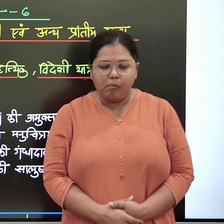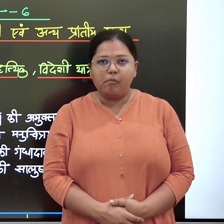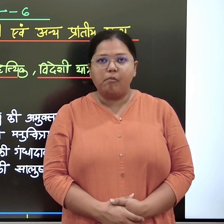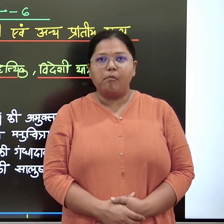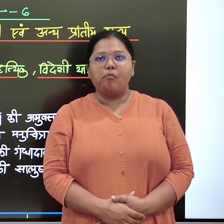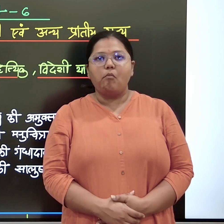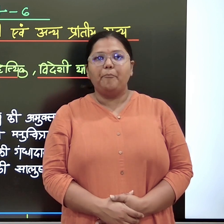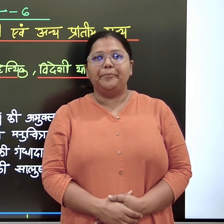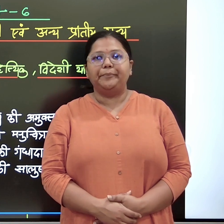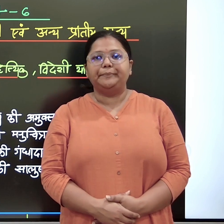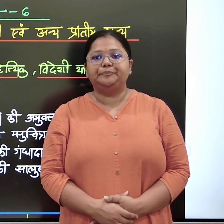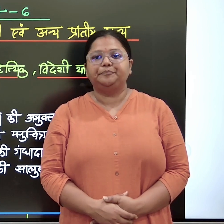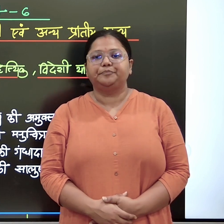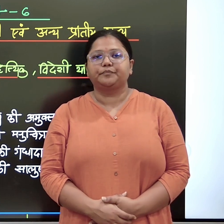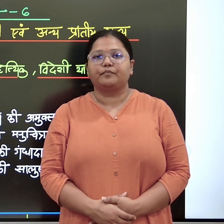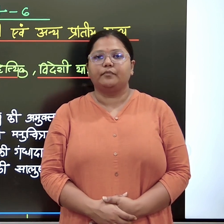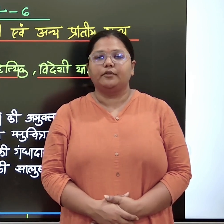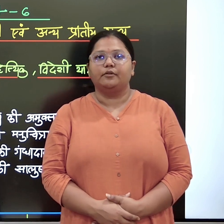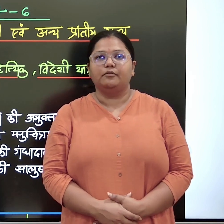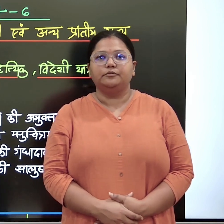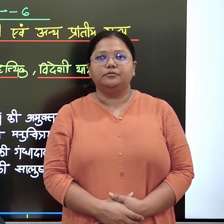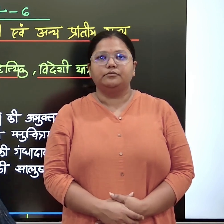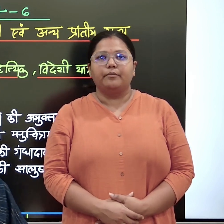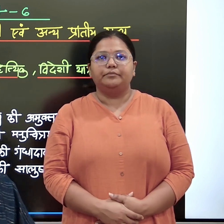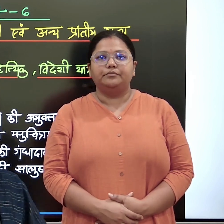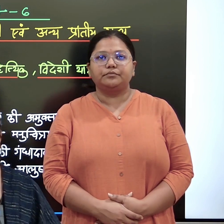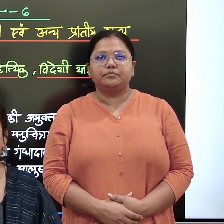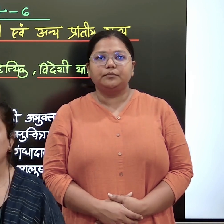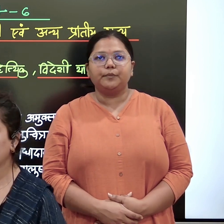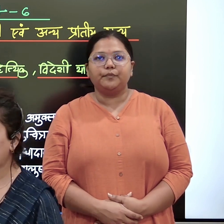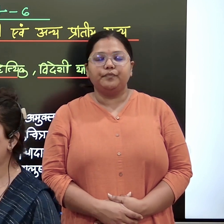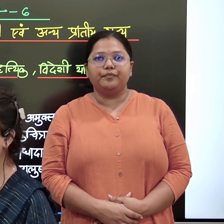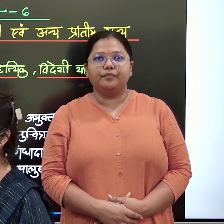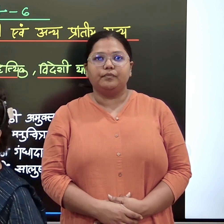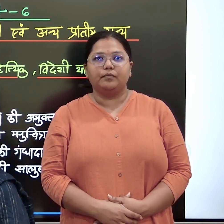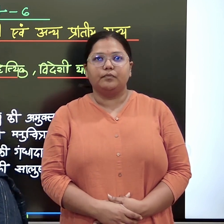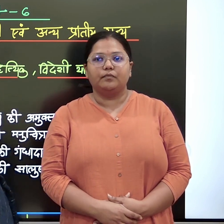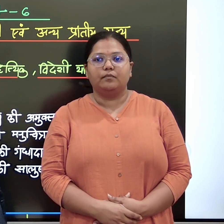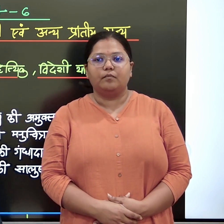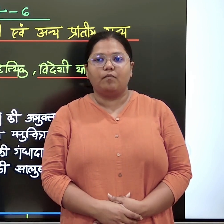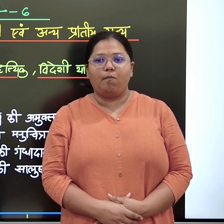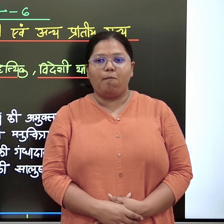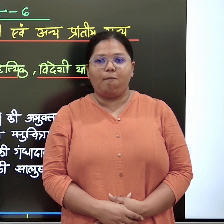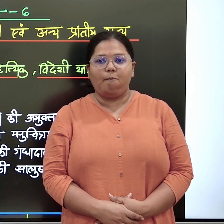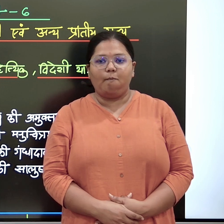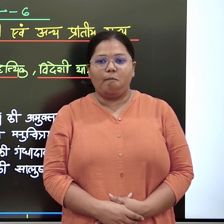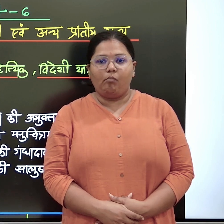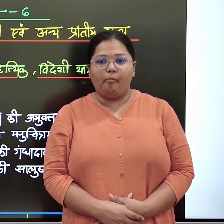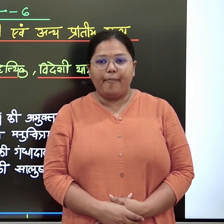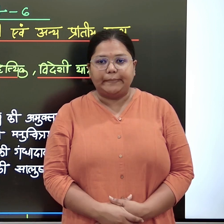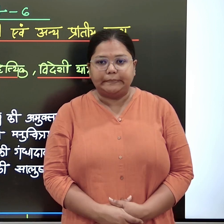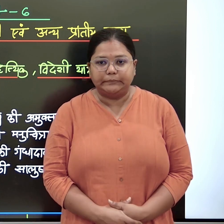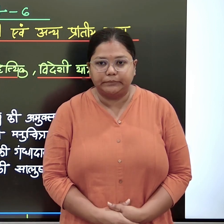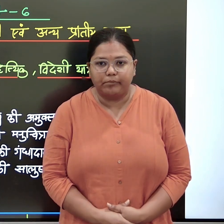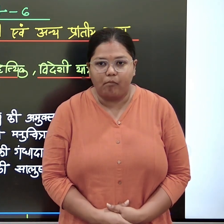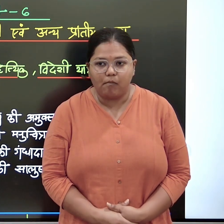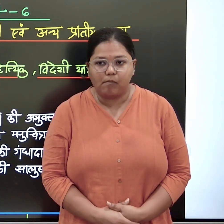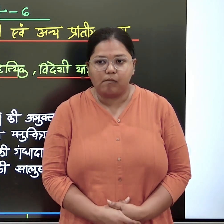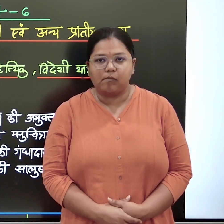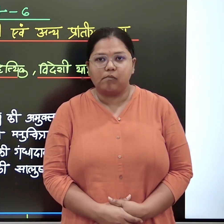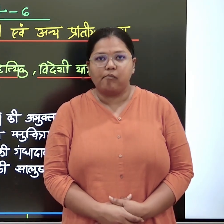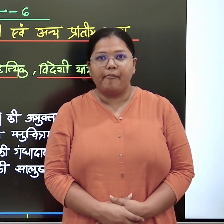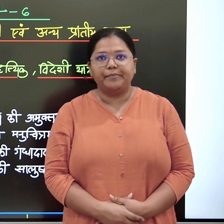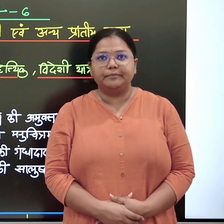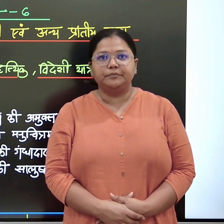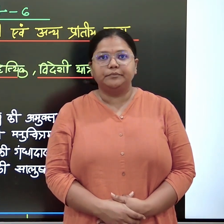अन्य प्रांतीय राज्य, यूनिट 6 चैप्टर 6 जो भी आप डालना चाहो डाल लो, क्योंकि आज हम नया चैप्टर पढ़ेंगे।